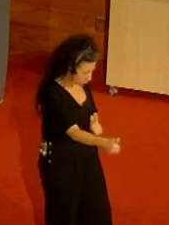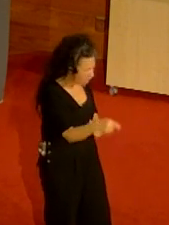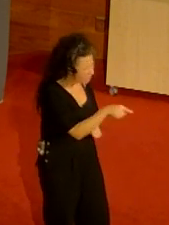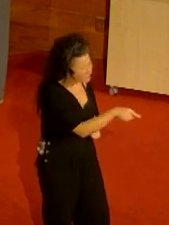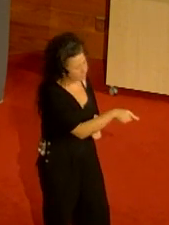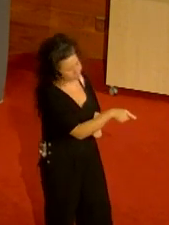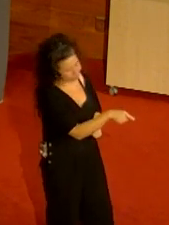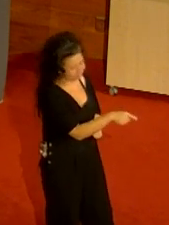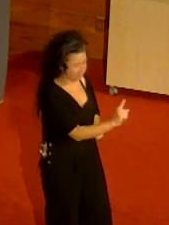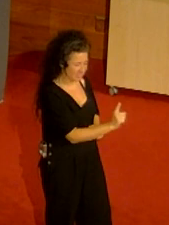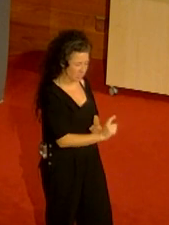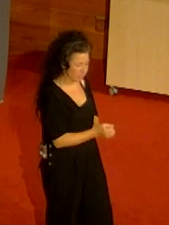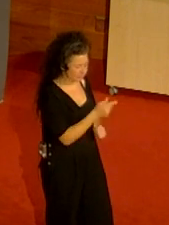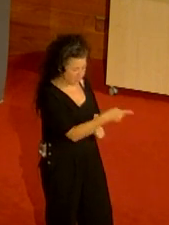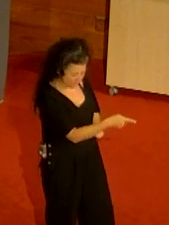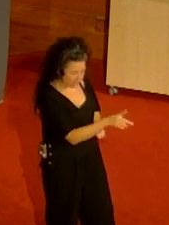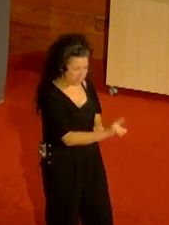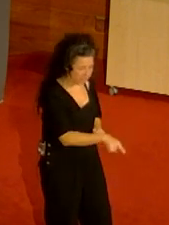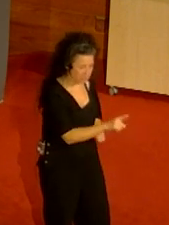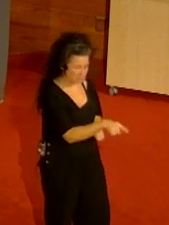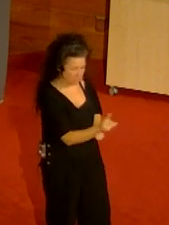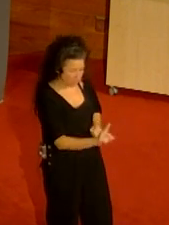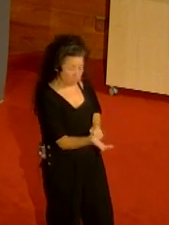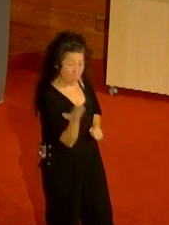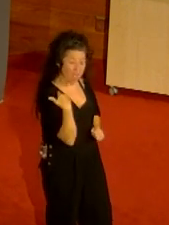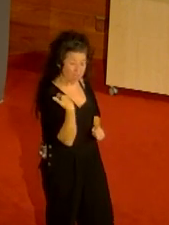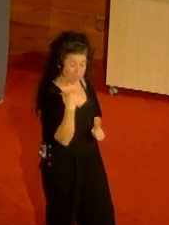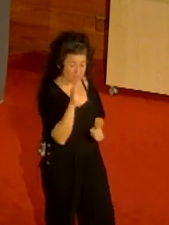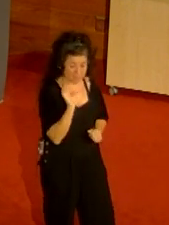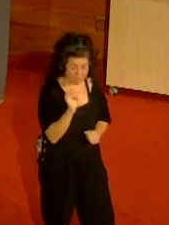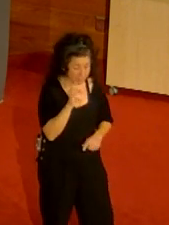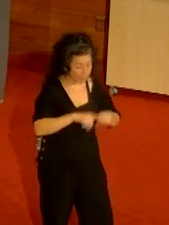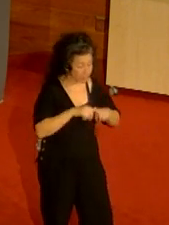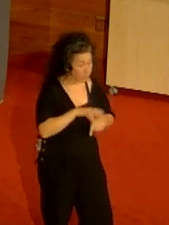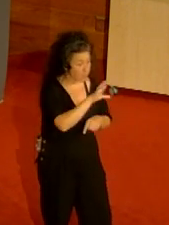pues este igual no, ¿no? Y antes, es verdad que